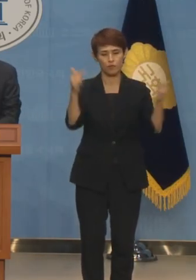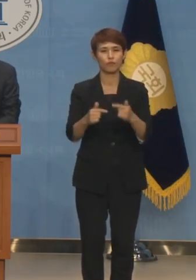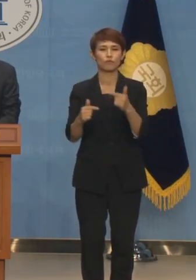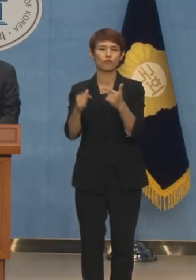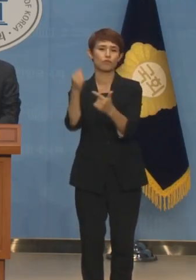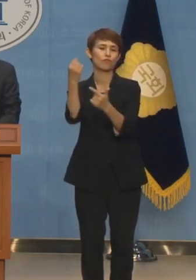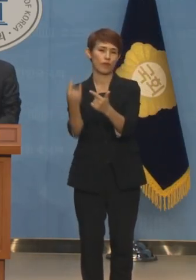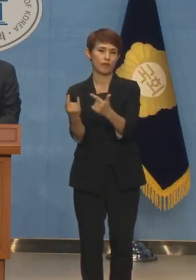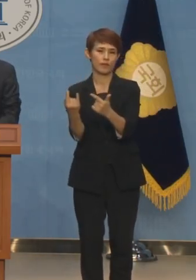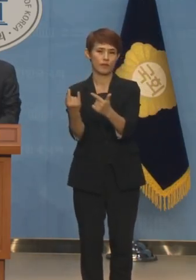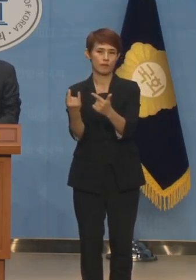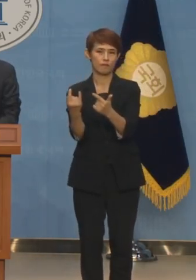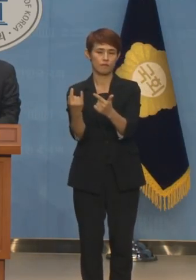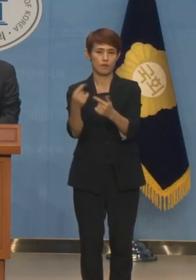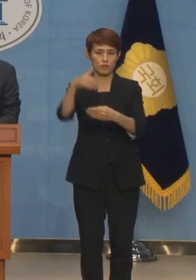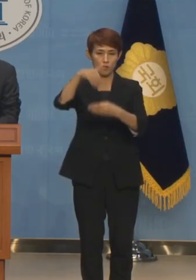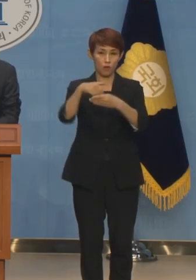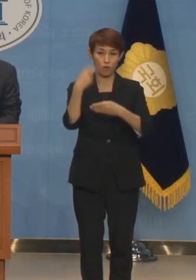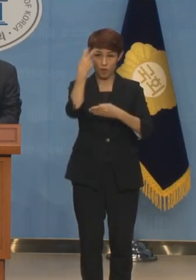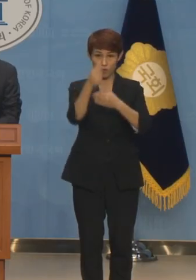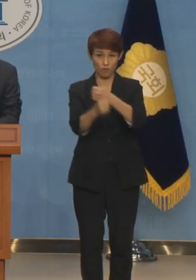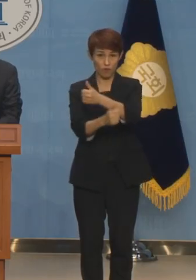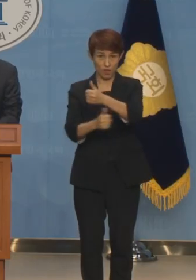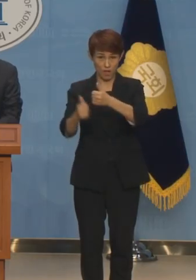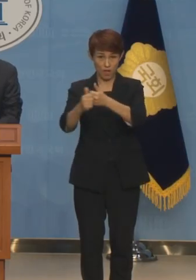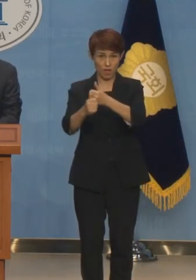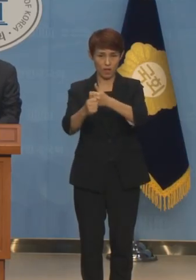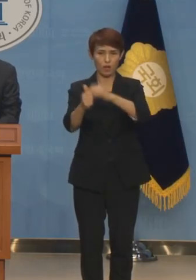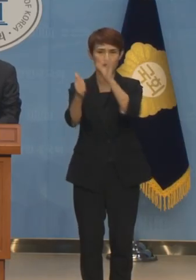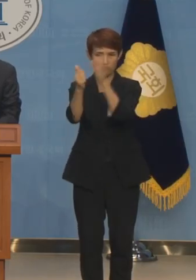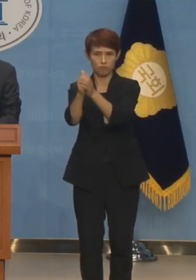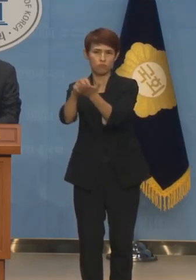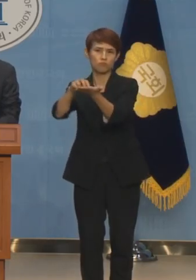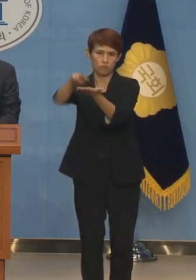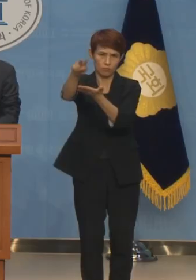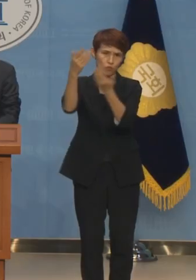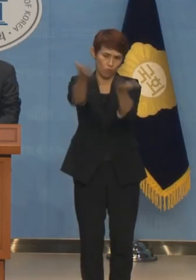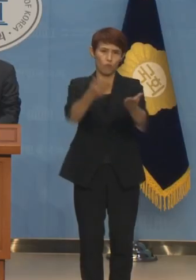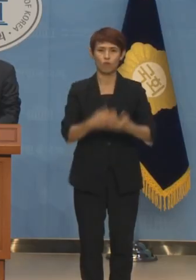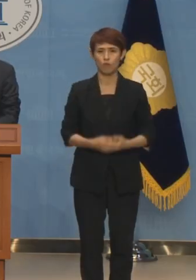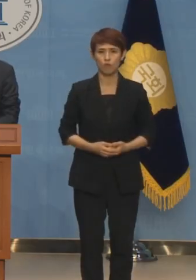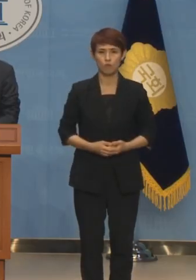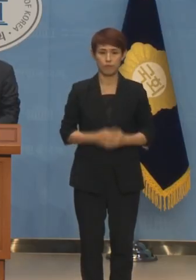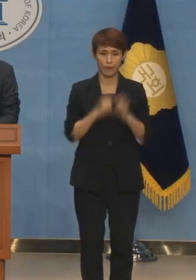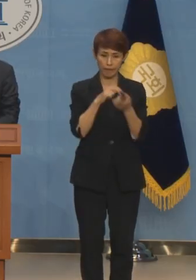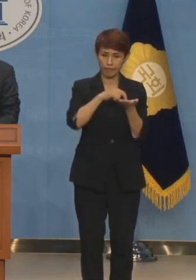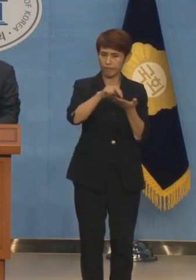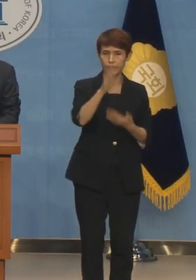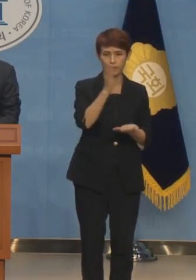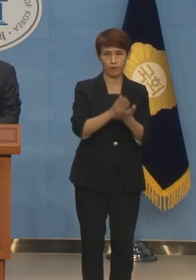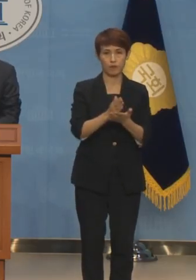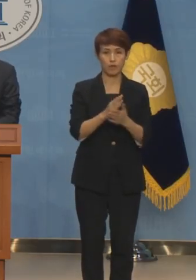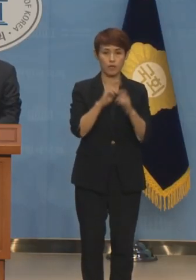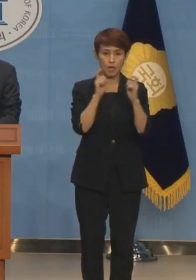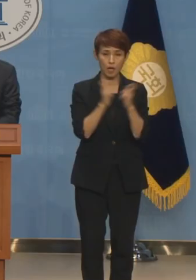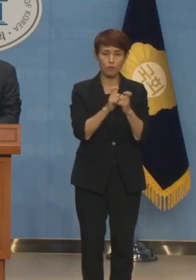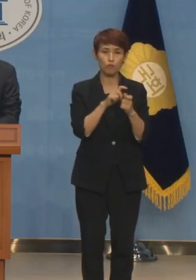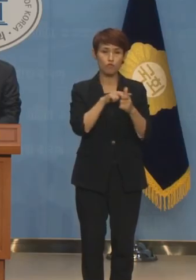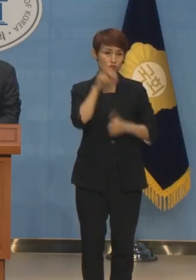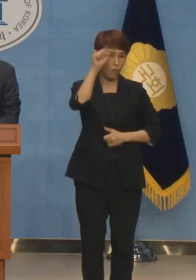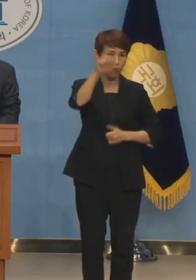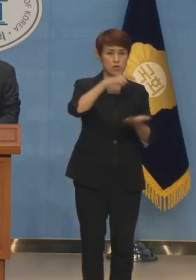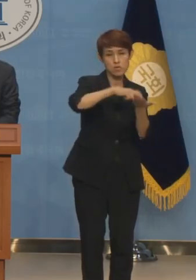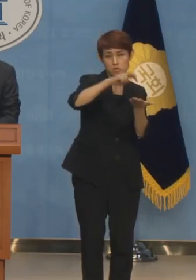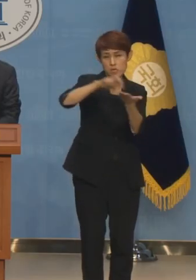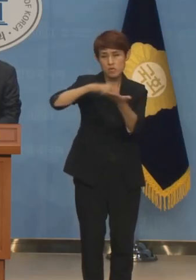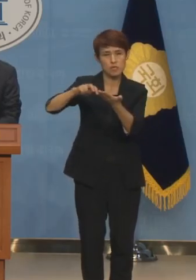줄이고 선관위가 위탁 발송하도록 했습니다. 개별 후보의 단체 문자